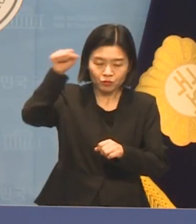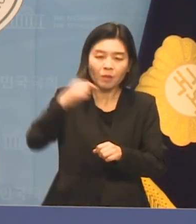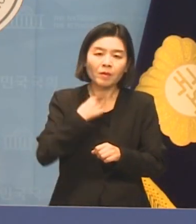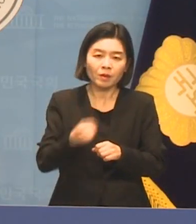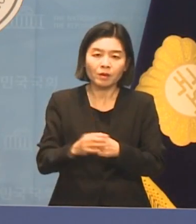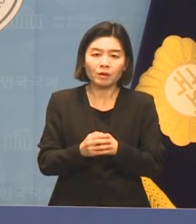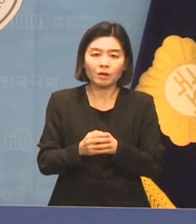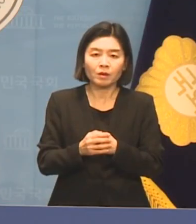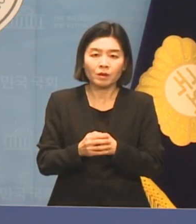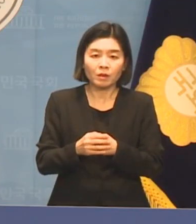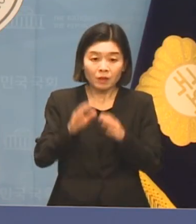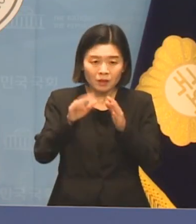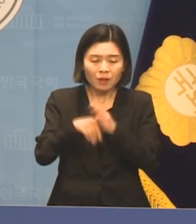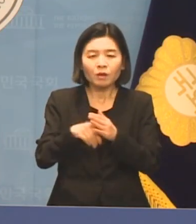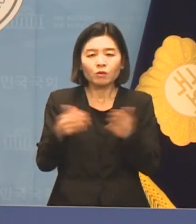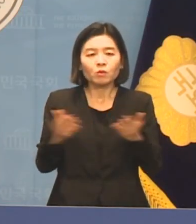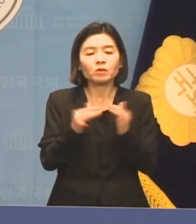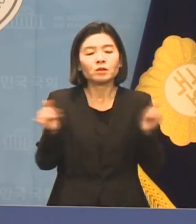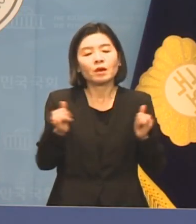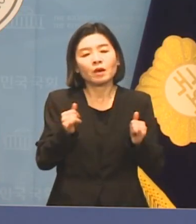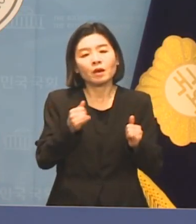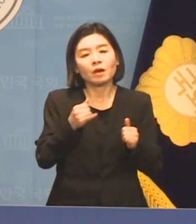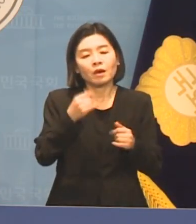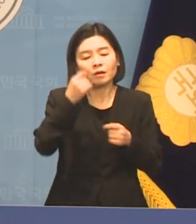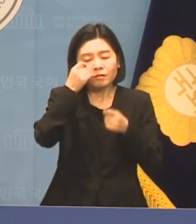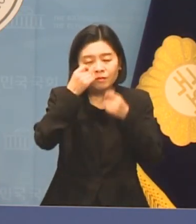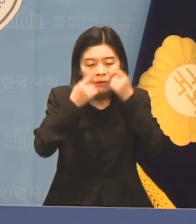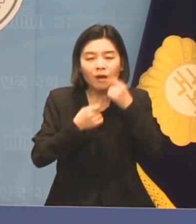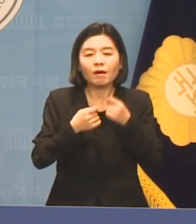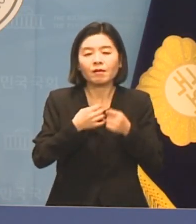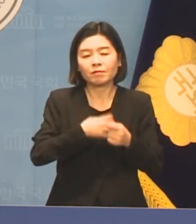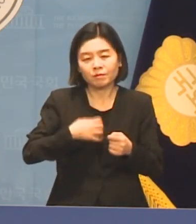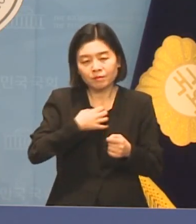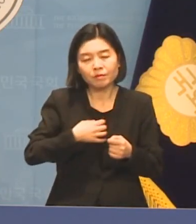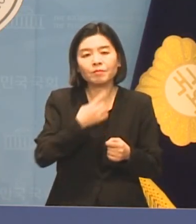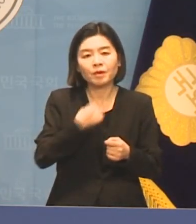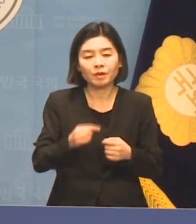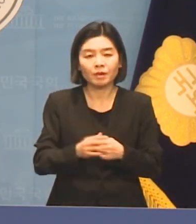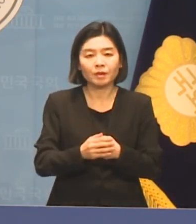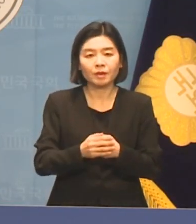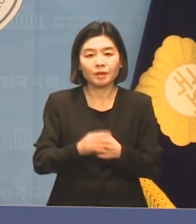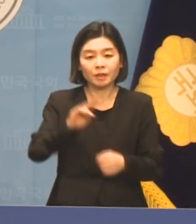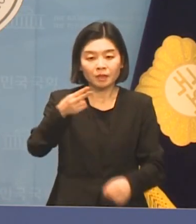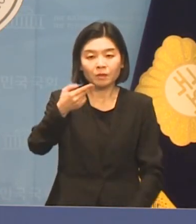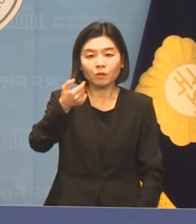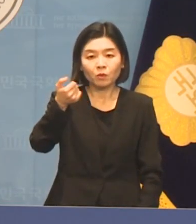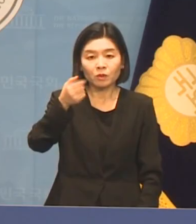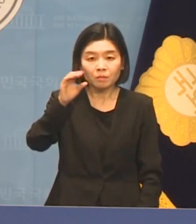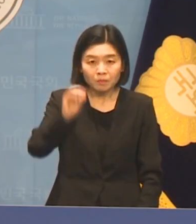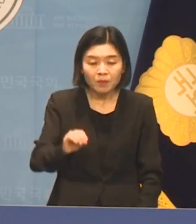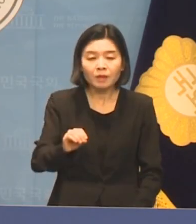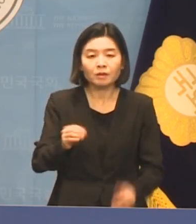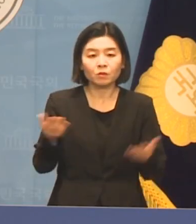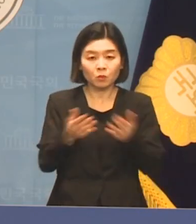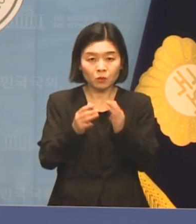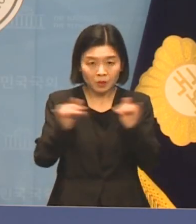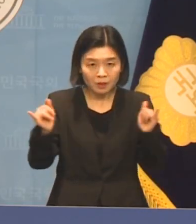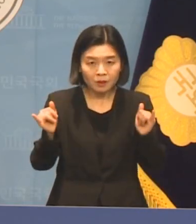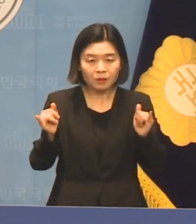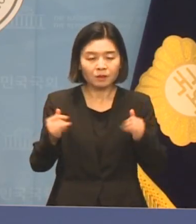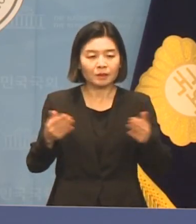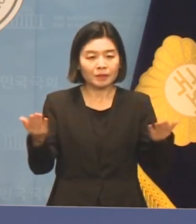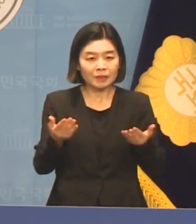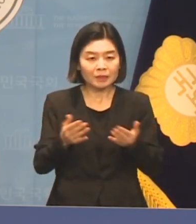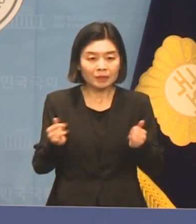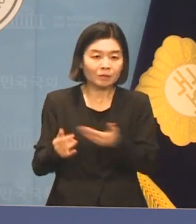피와 눈물을 흘려야 했습니다. 이제는 250만 양대노총 노동자 그리고 일하는 모든 국민들의